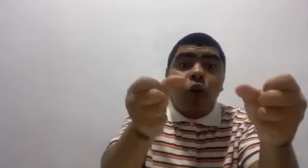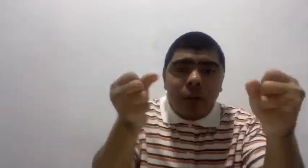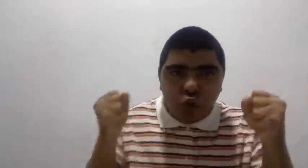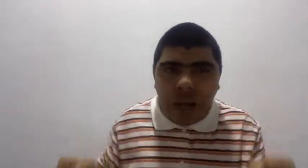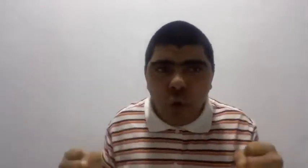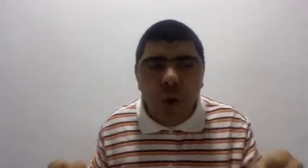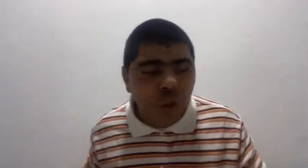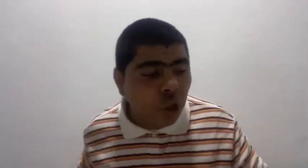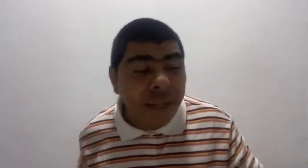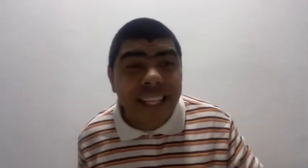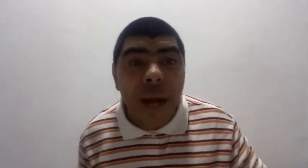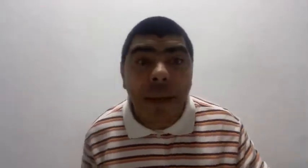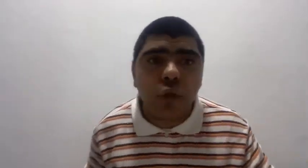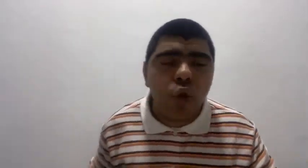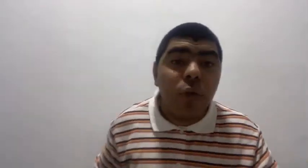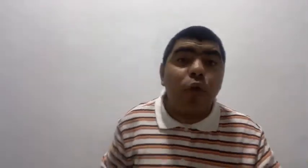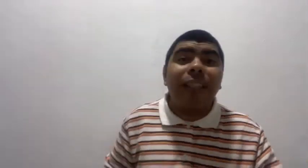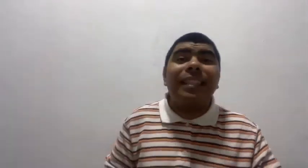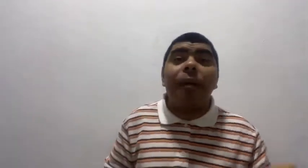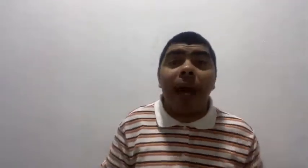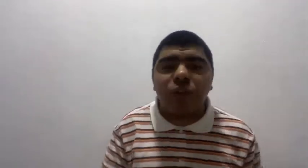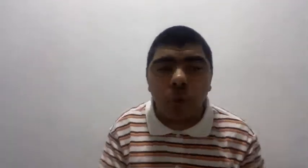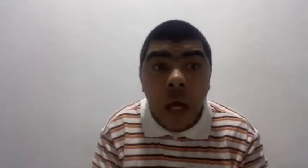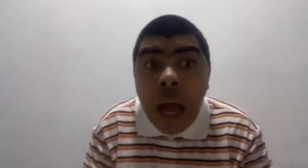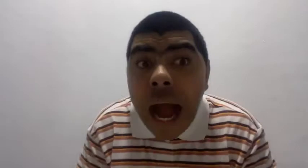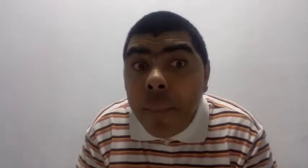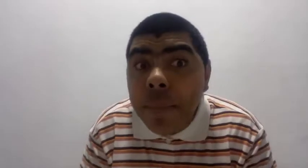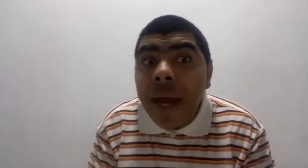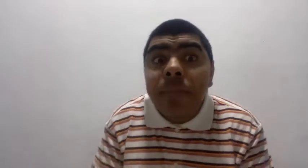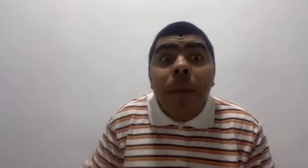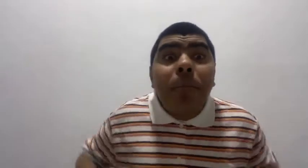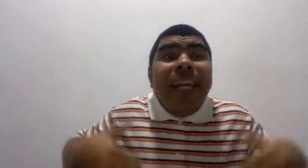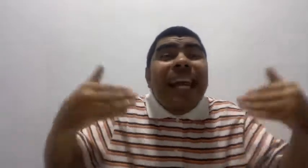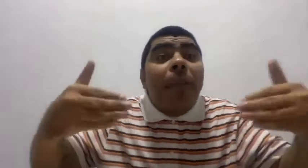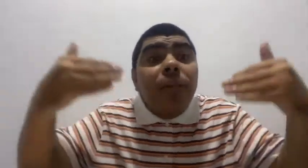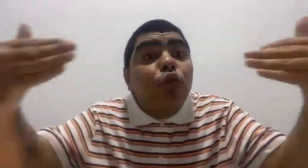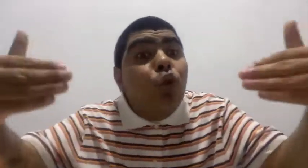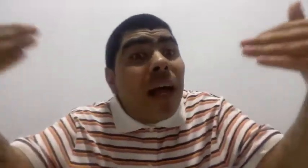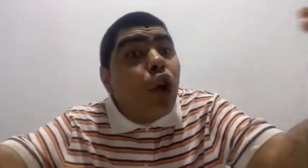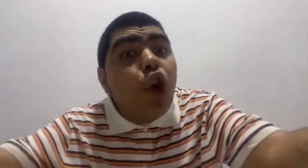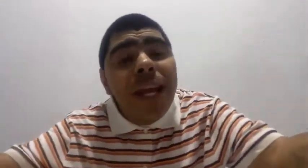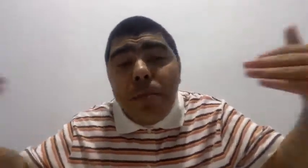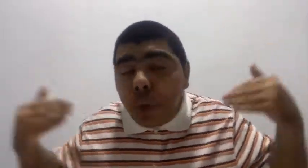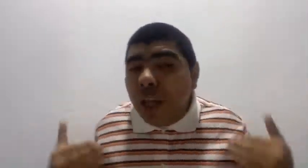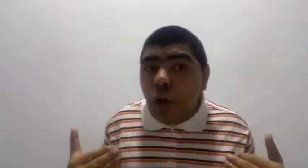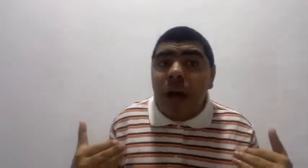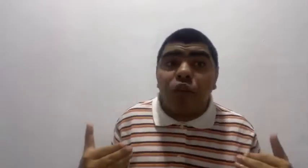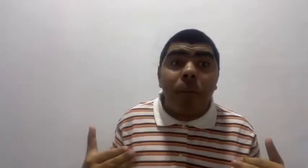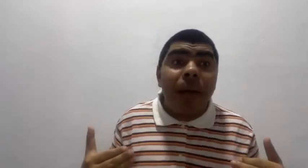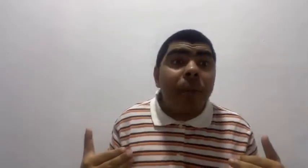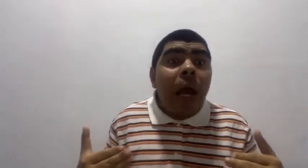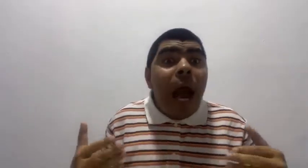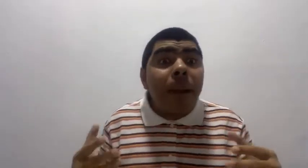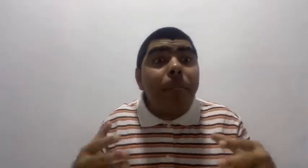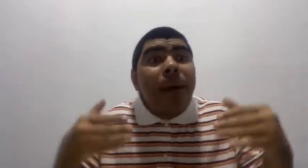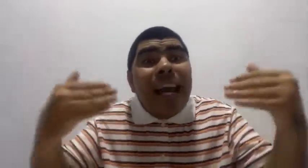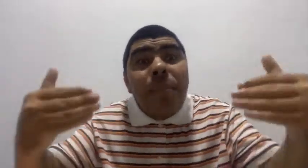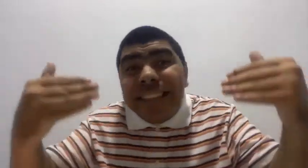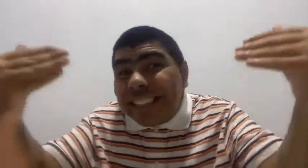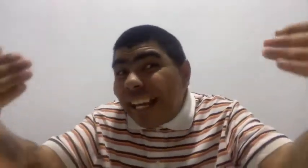que nos saluda. Dios te bendiga, pastor. Un fuerte abrazo. Amén. Ve, bienaventurados los limpios de corazón. Ve, amén. Para mantener